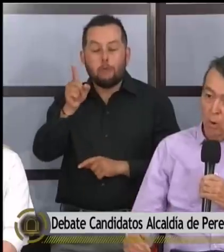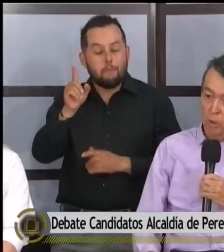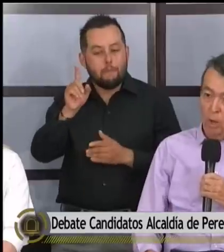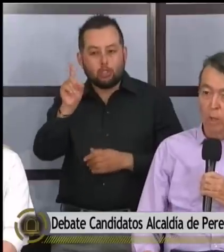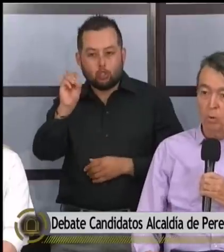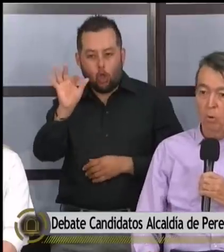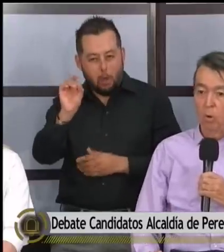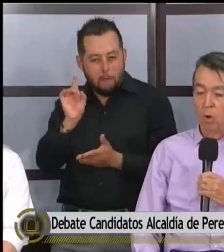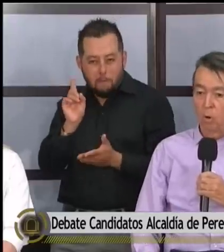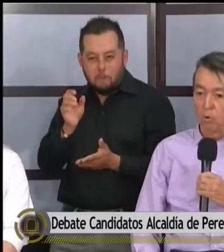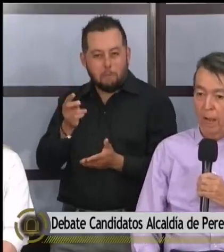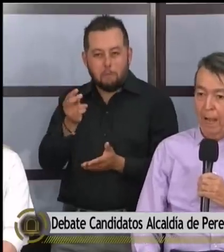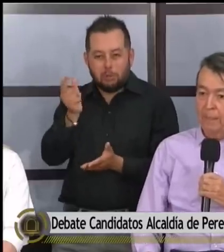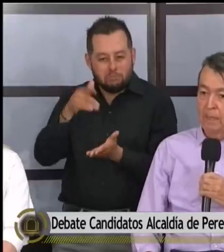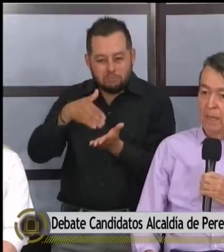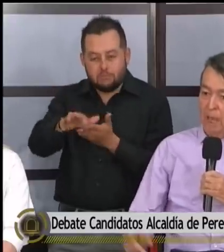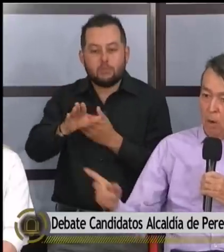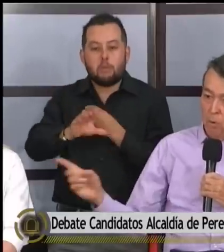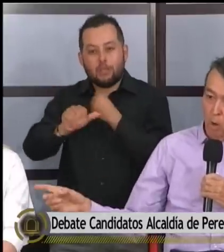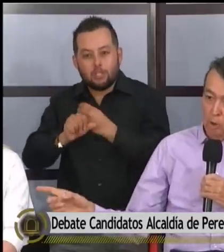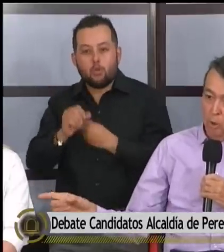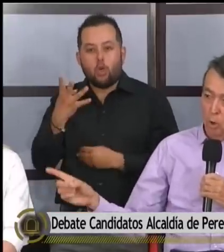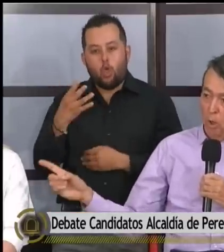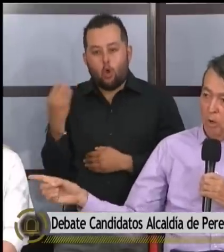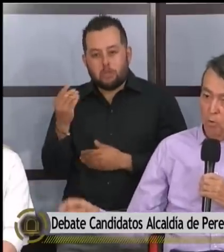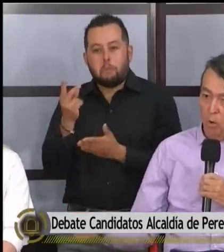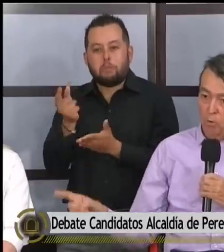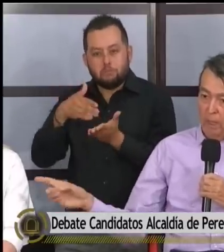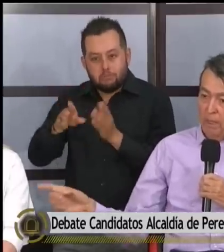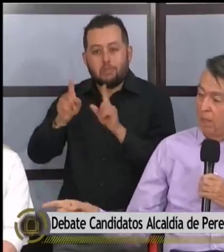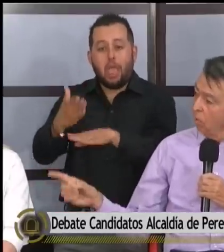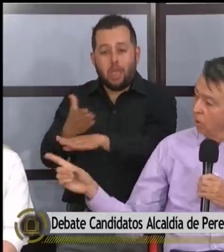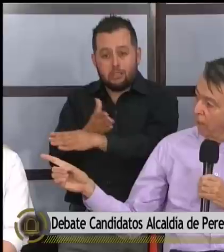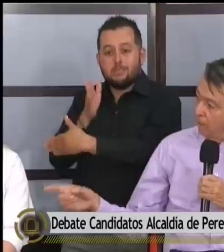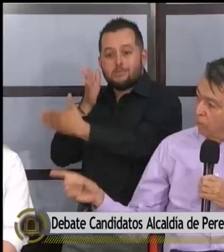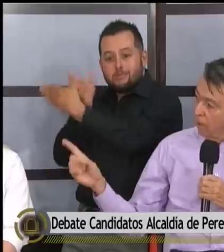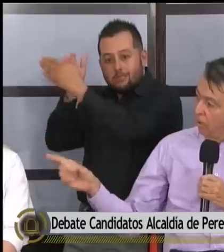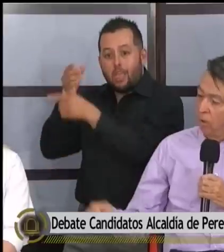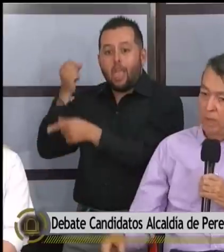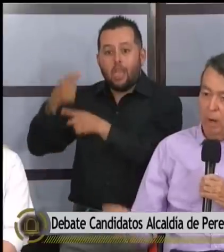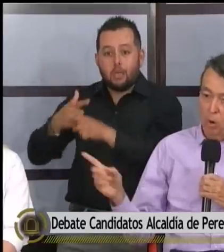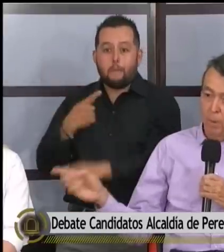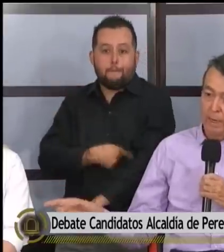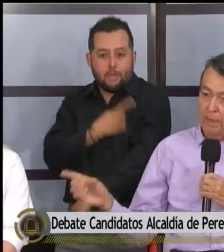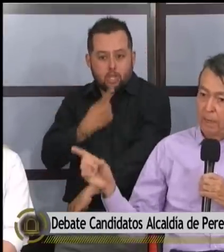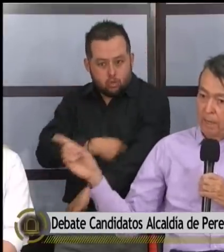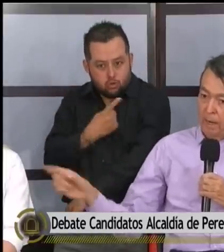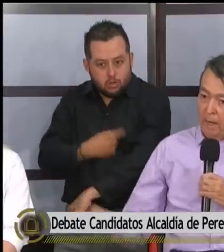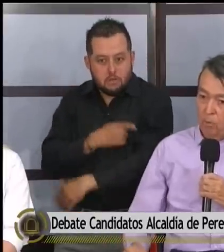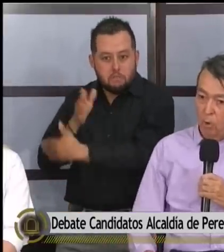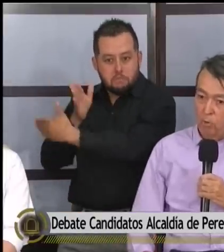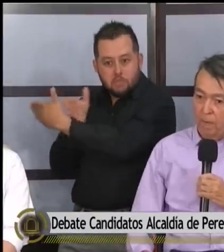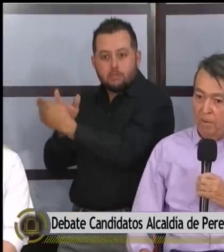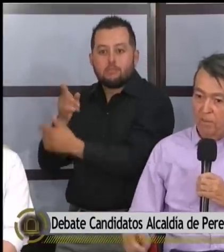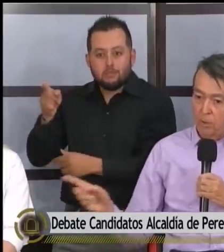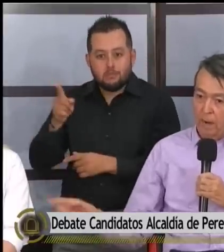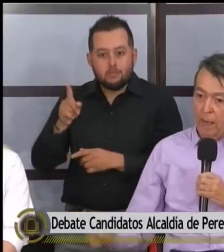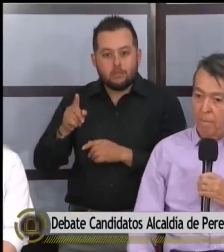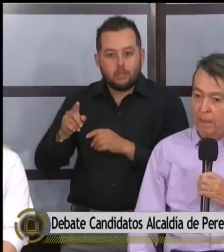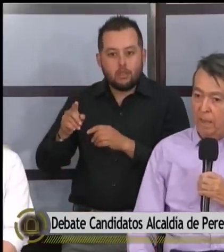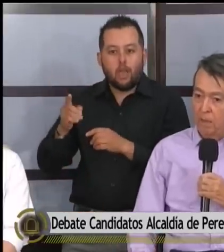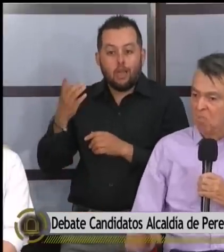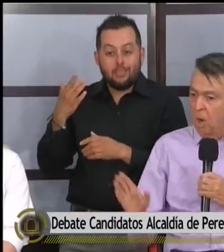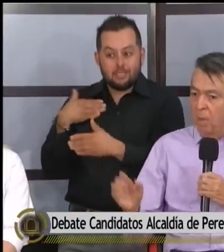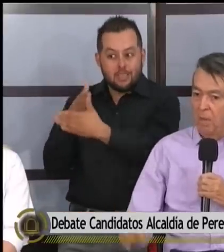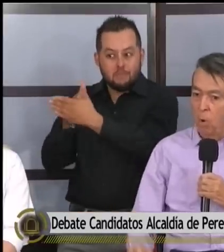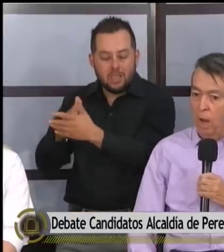sacamos alrededor de 4 concejales. En una ocasión yo lo denuncié a usted cuando era personero y Marco Marín le quitó a usted la investidura en una